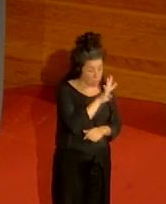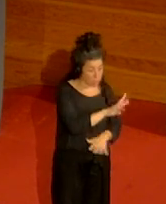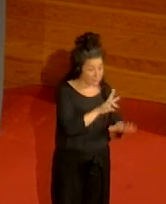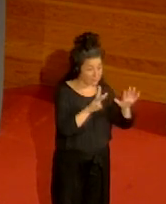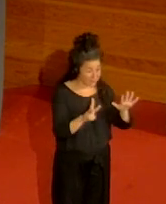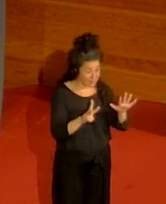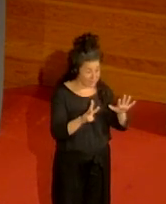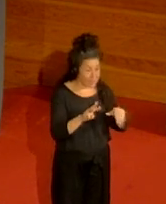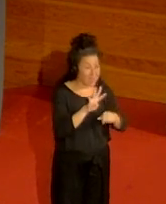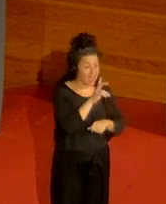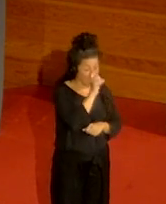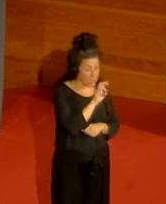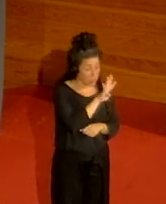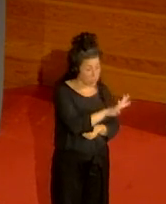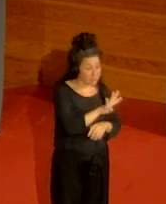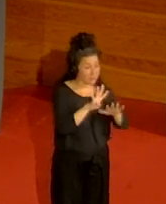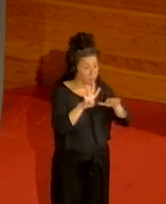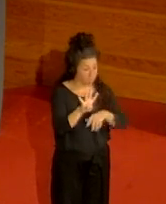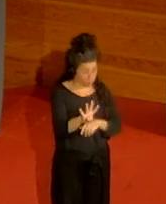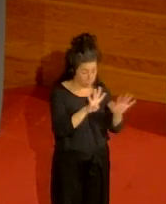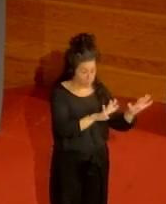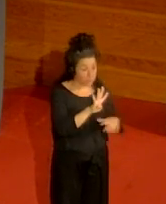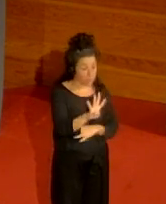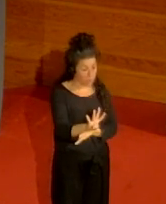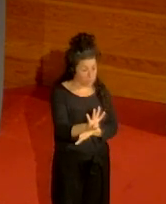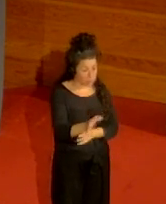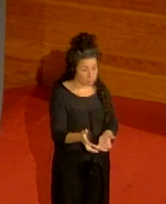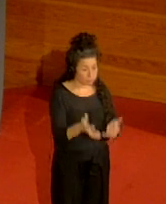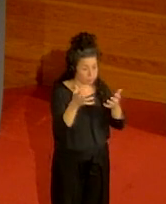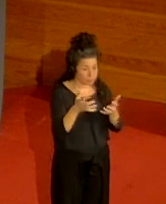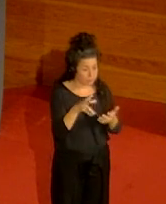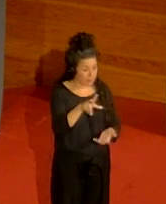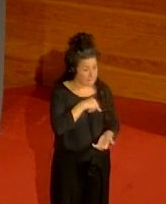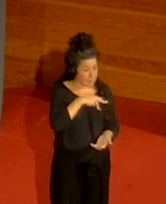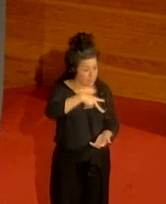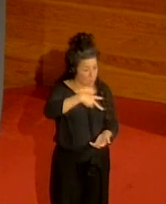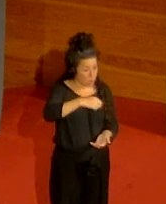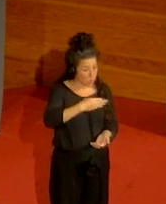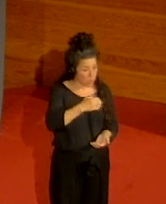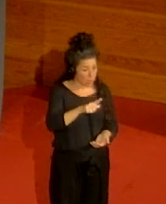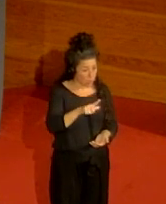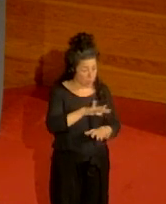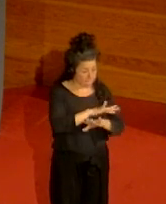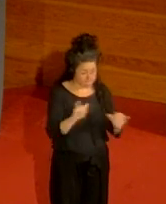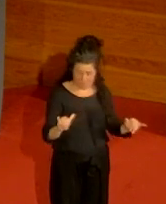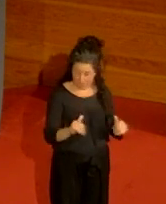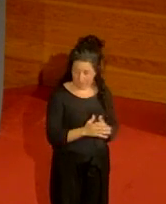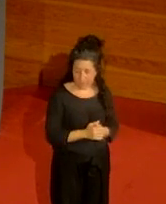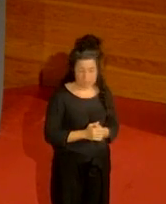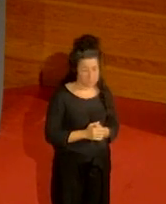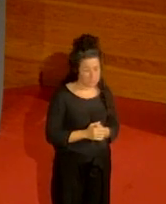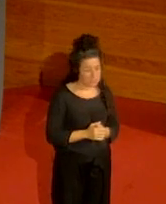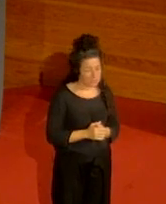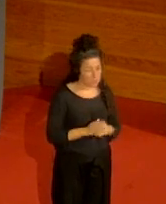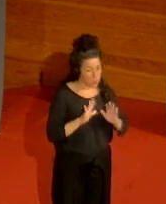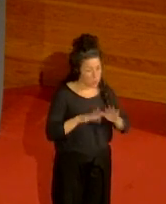la paz y en el año 95 Isaac ravin el último líder israelí era en